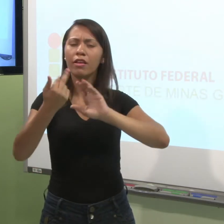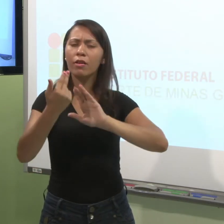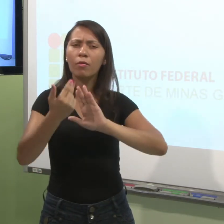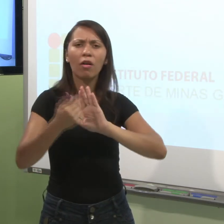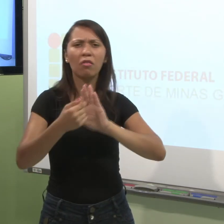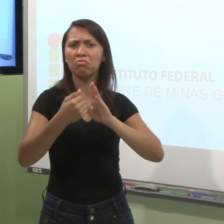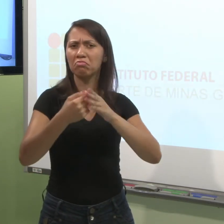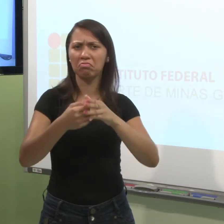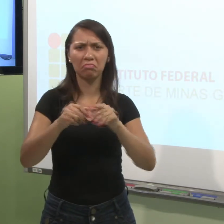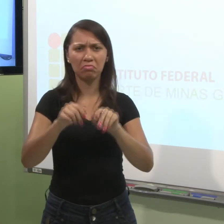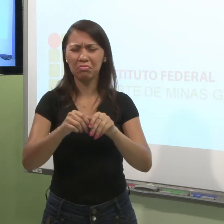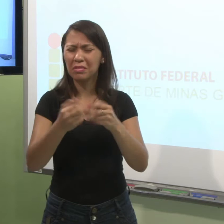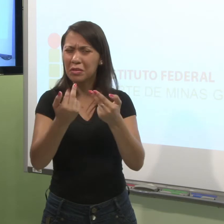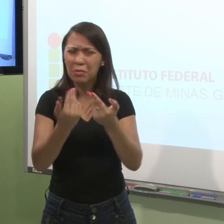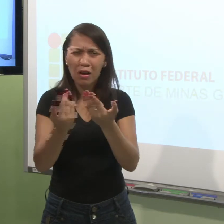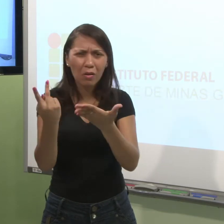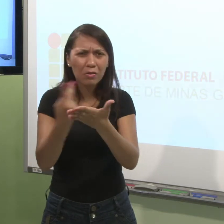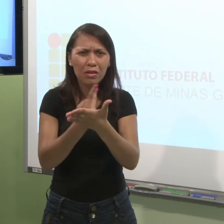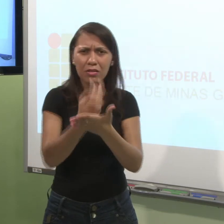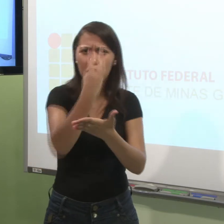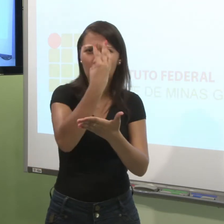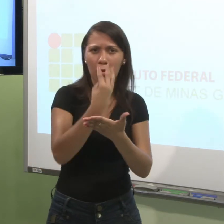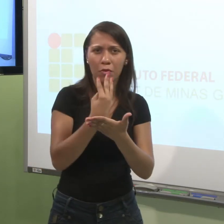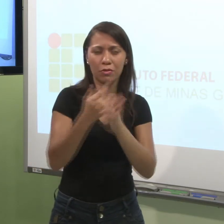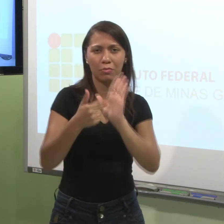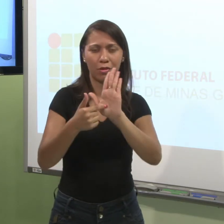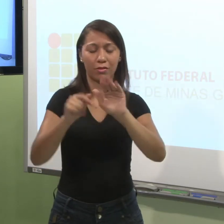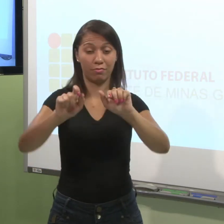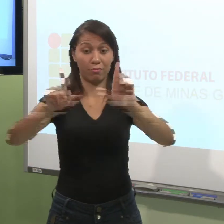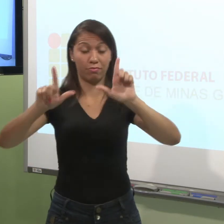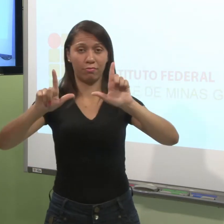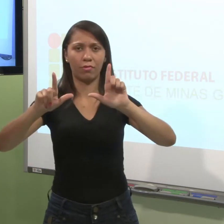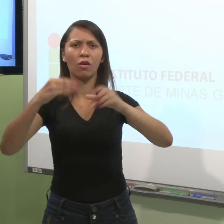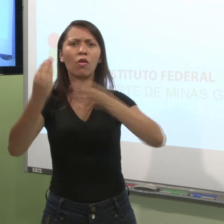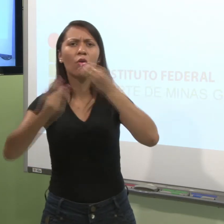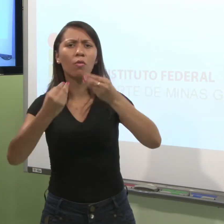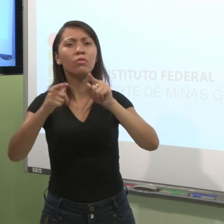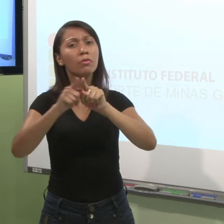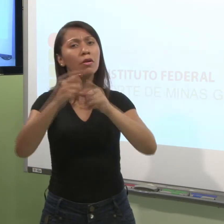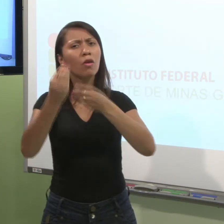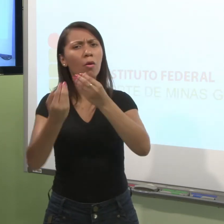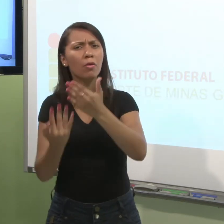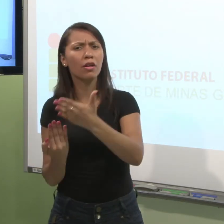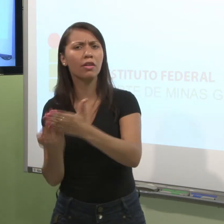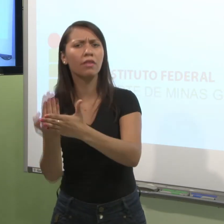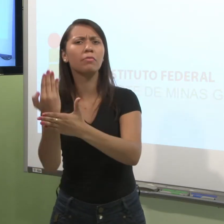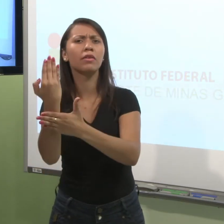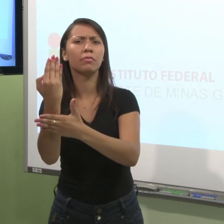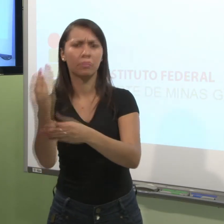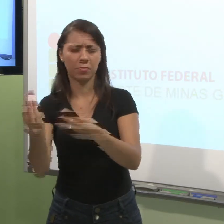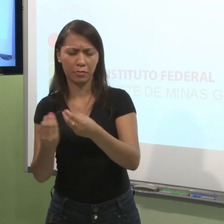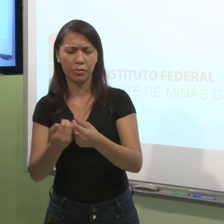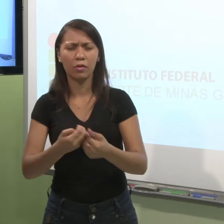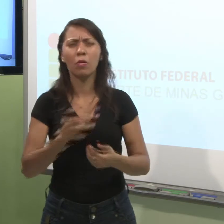salvam um documento no Word. E para imprimir sua planilha, como faz? Primeiro passo, qual é mesmo?